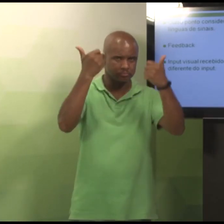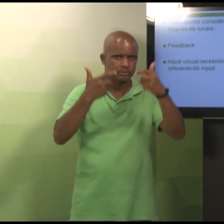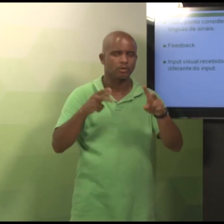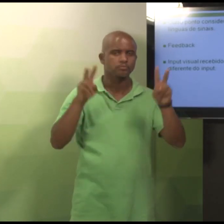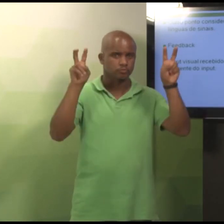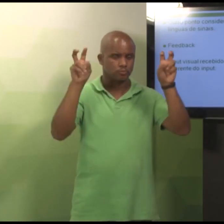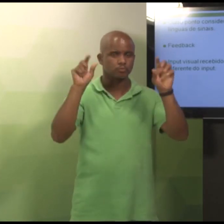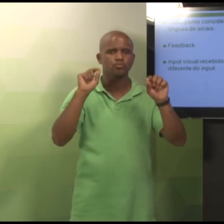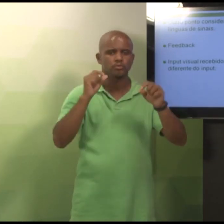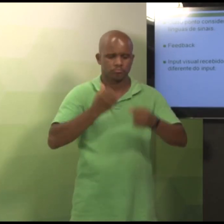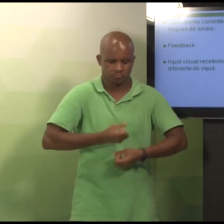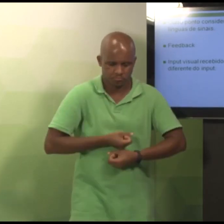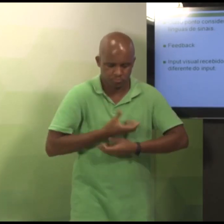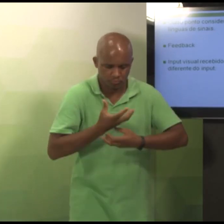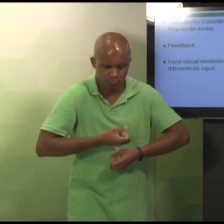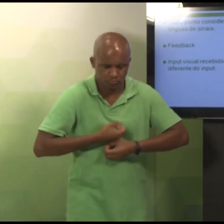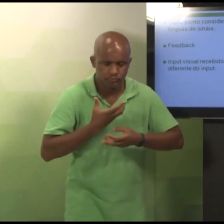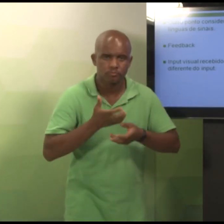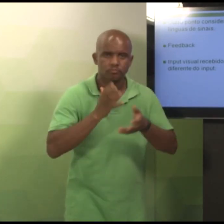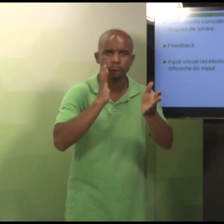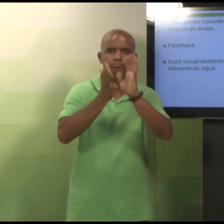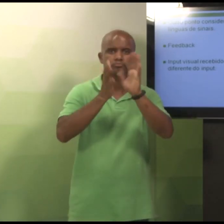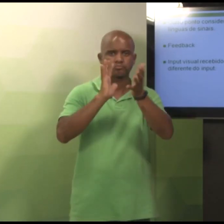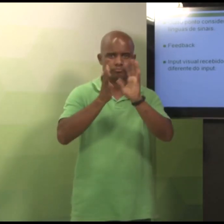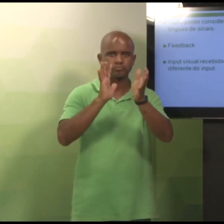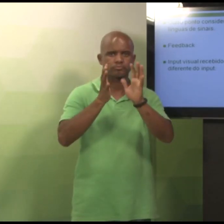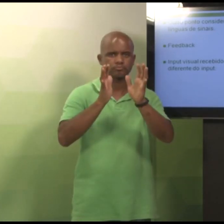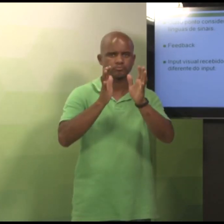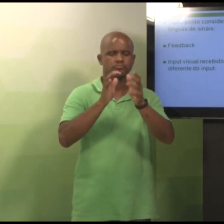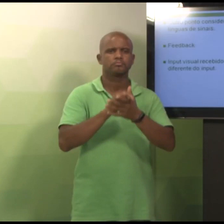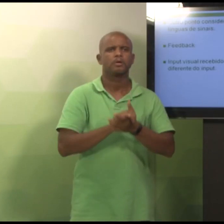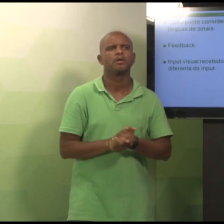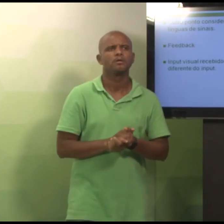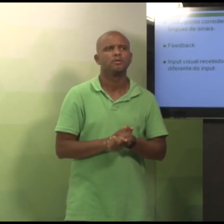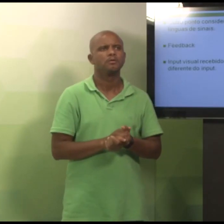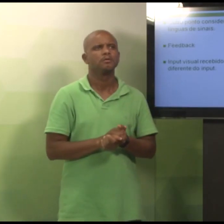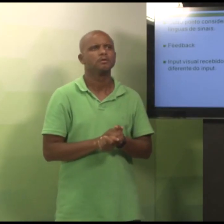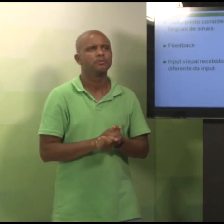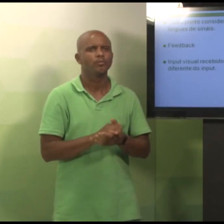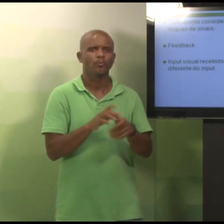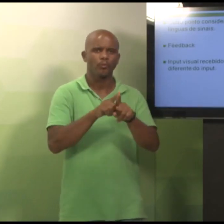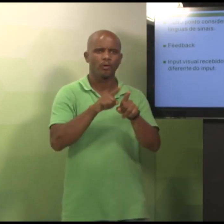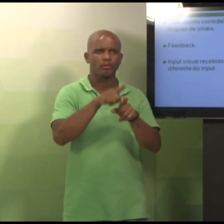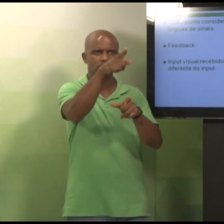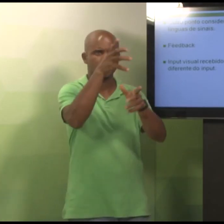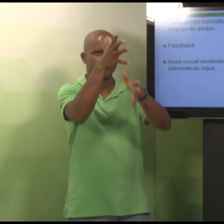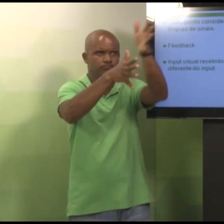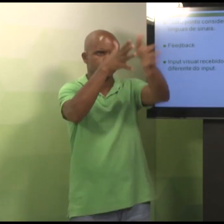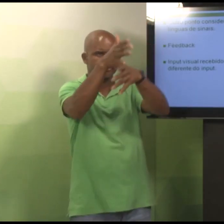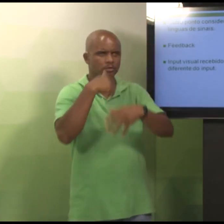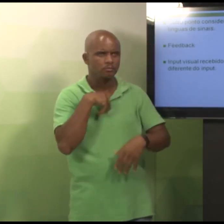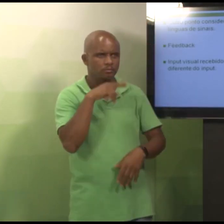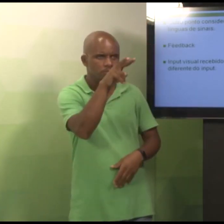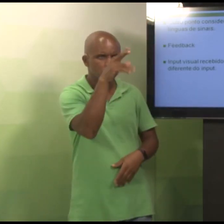Outro tema muito importante a ser trabalhado com relação à produção em língua de sinais. Então, quando eu